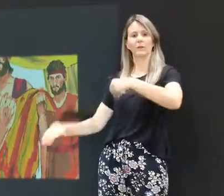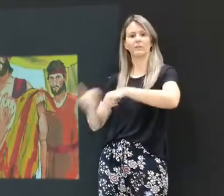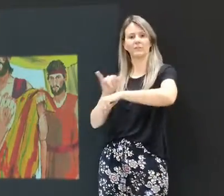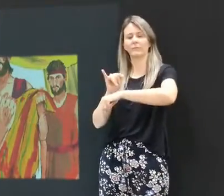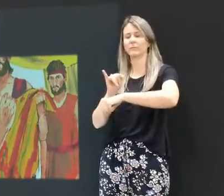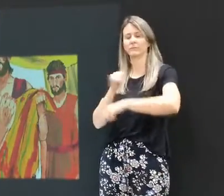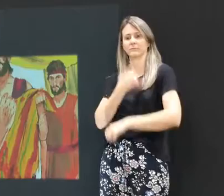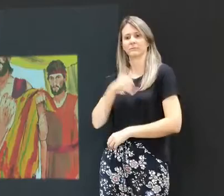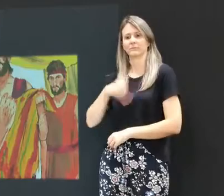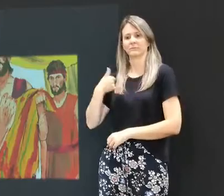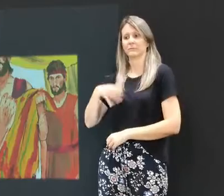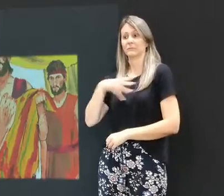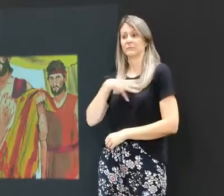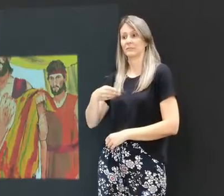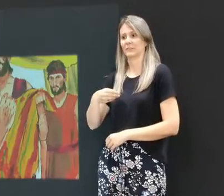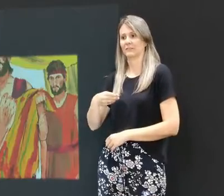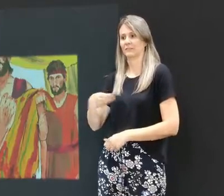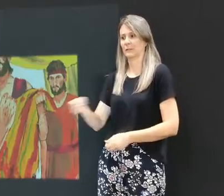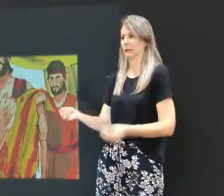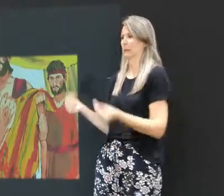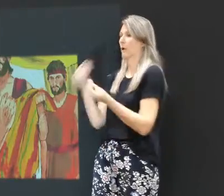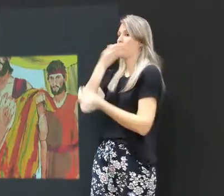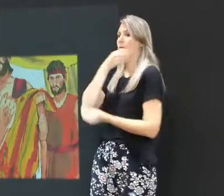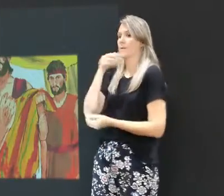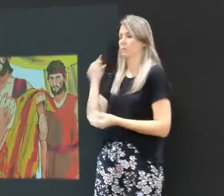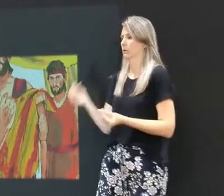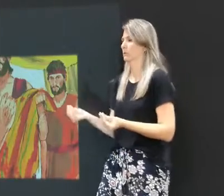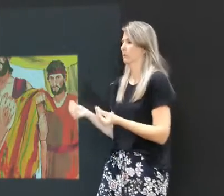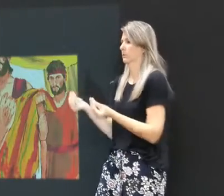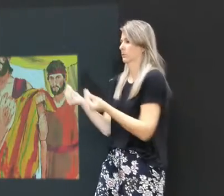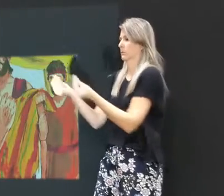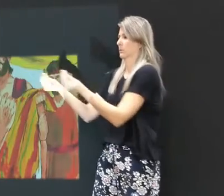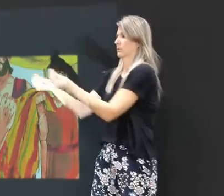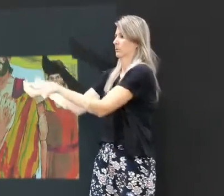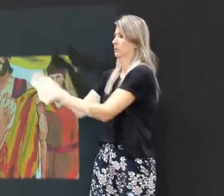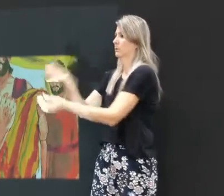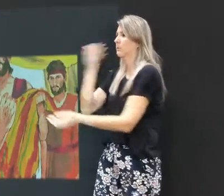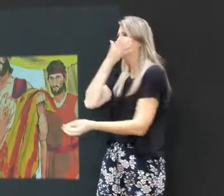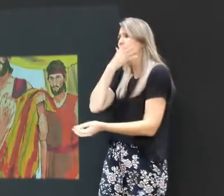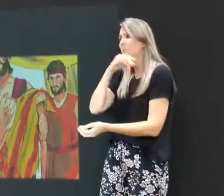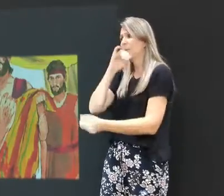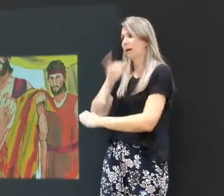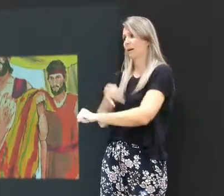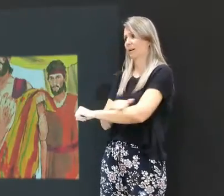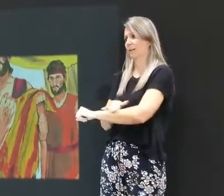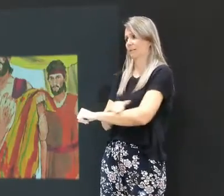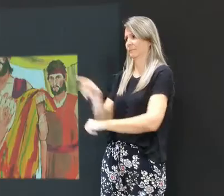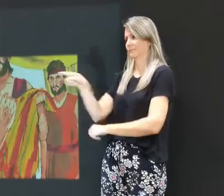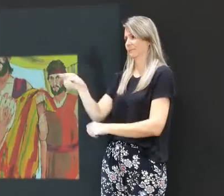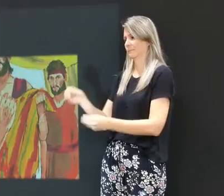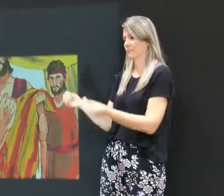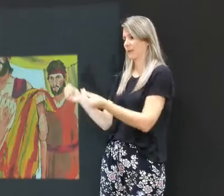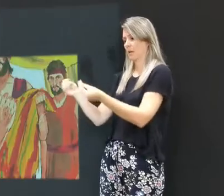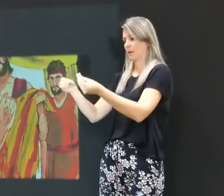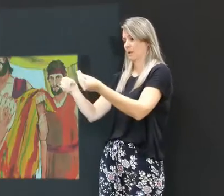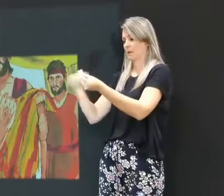Tá vendo? A roupa, a túnica do filho? Os irmãos entregaram a túnica para o pai. E o pai, quando viu essa